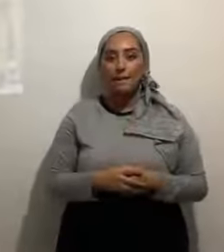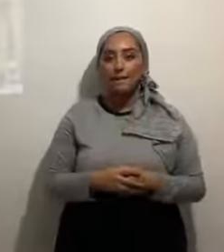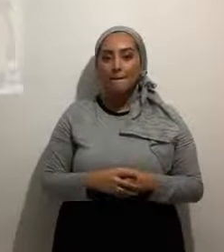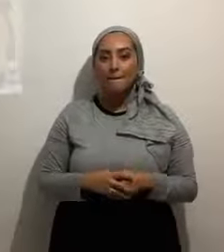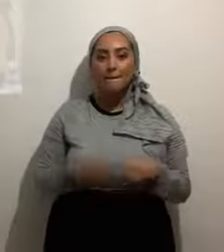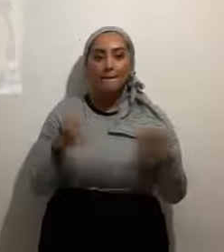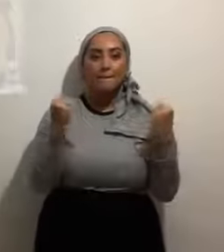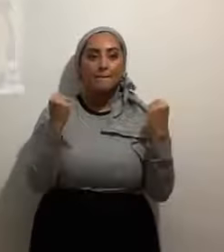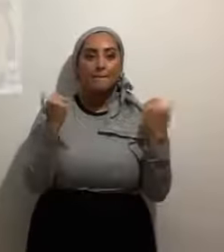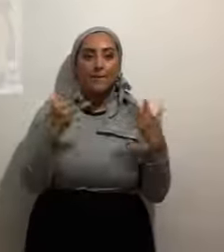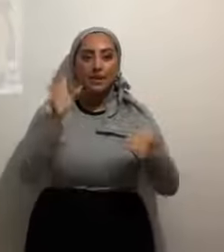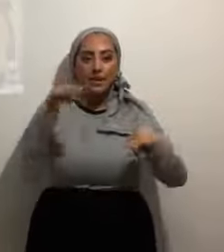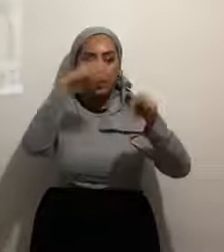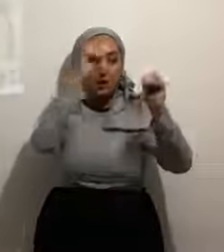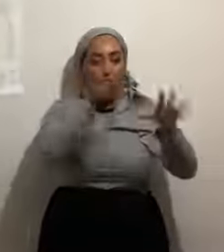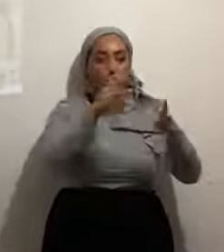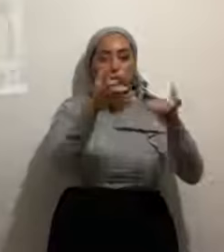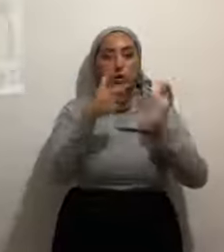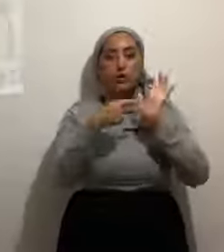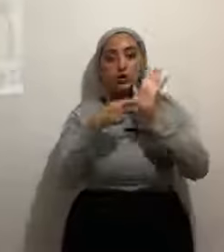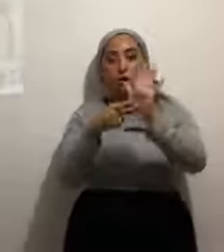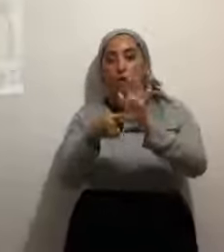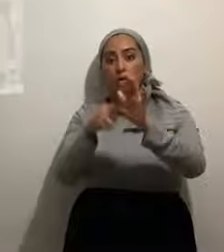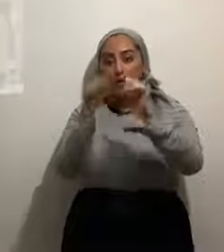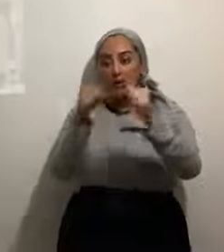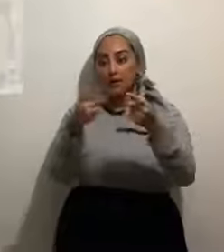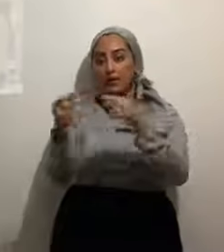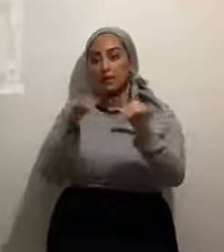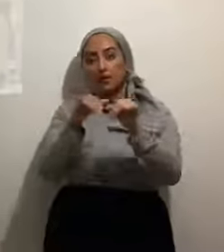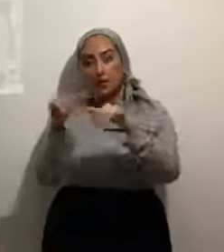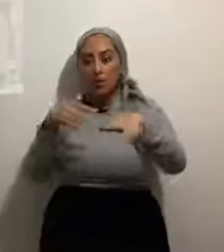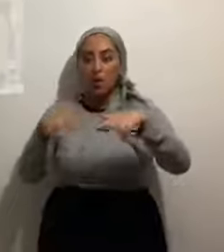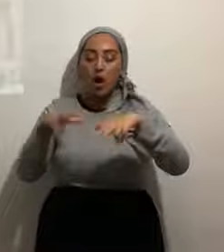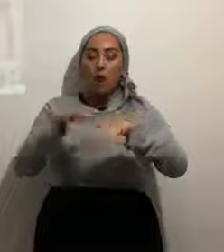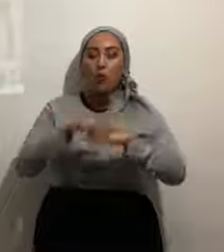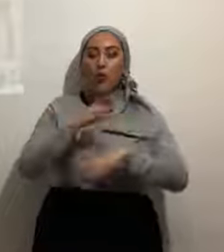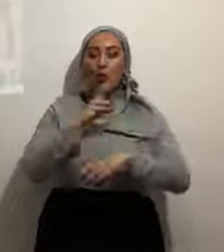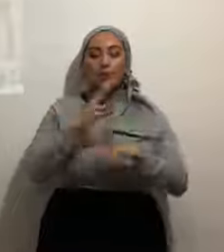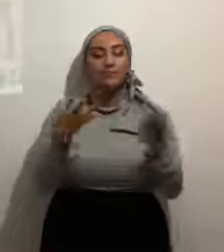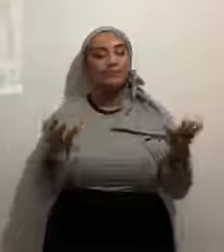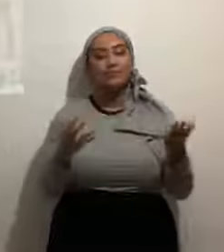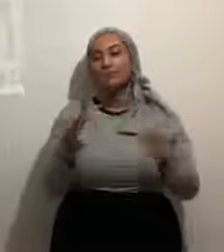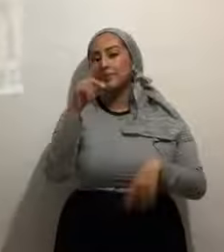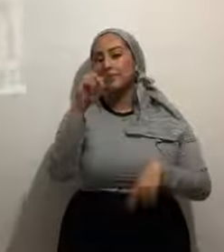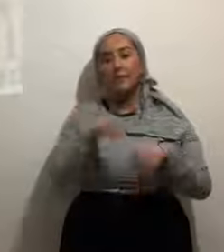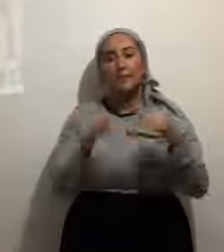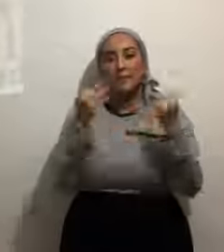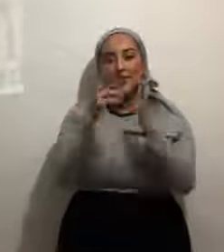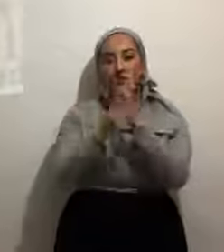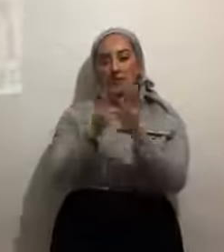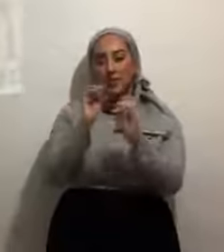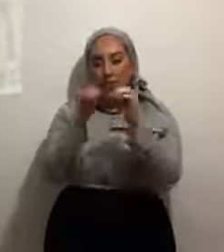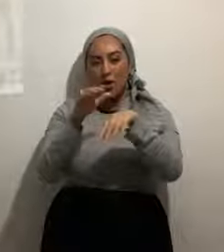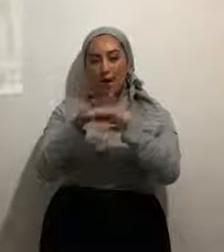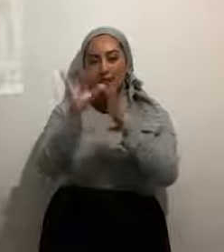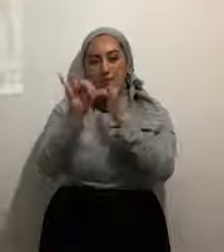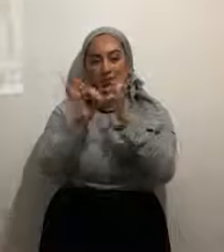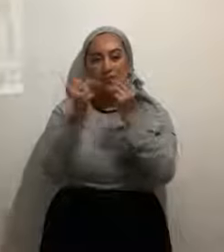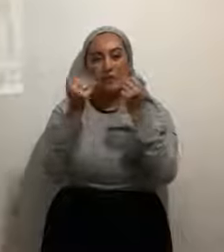Muchos magos han querido demostrar que se puede hacer lo mismo de caminar sobre el agua. No, hay muchos videos en YouTube. Miren, la idea